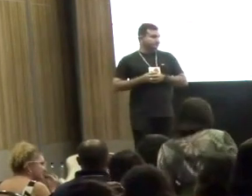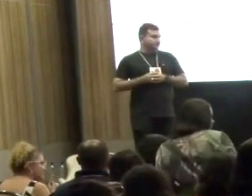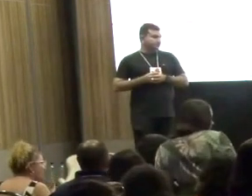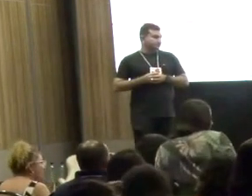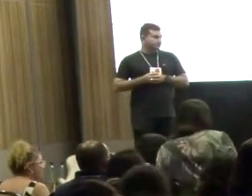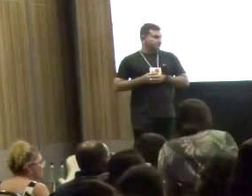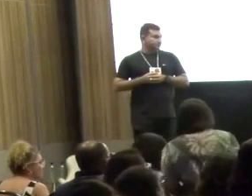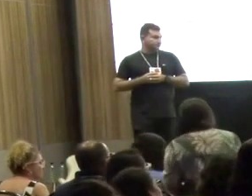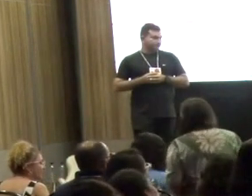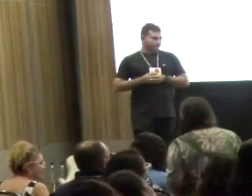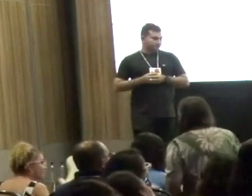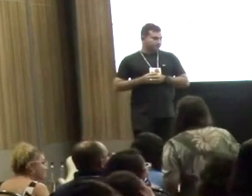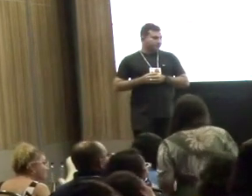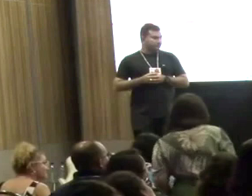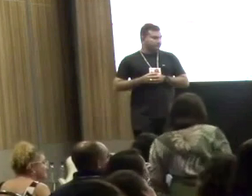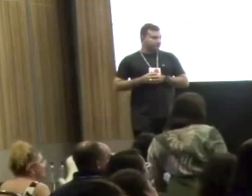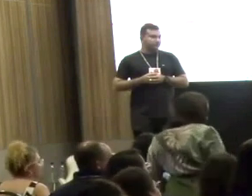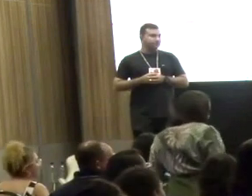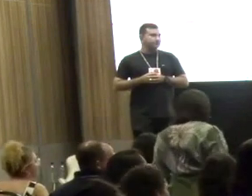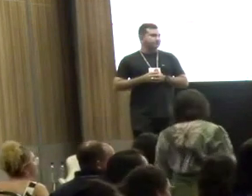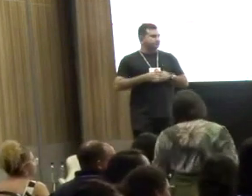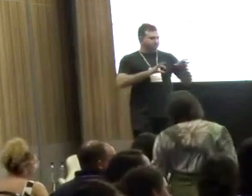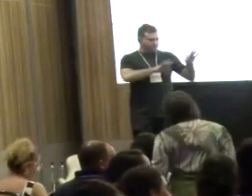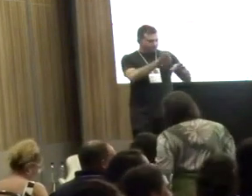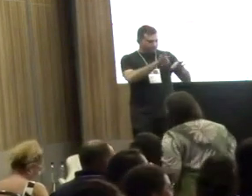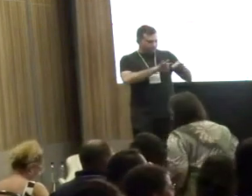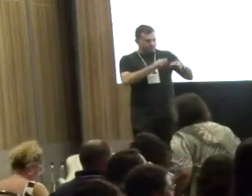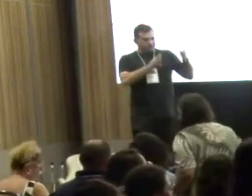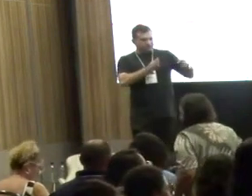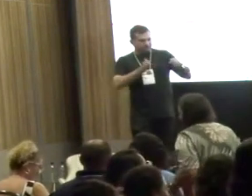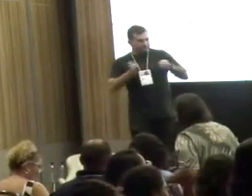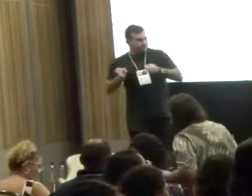A concentração. Era para organizar